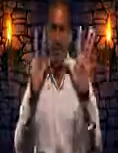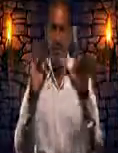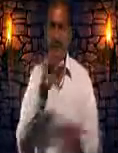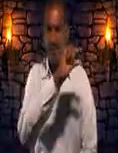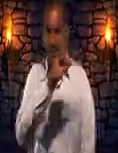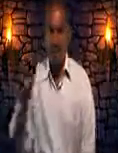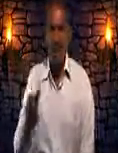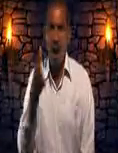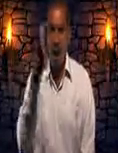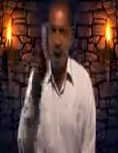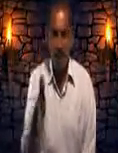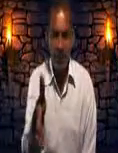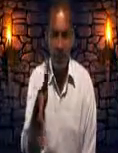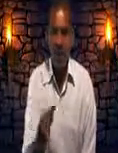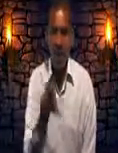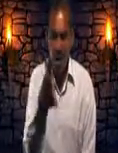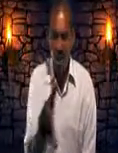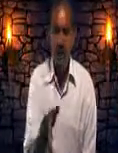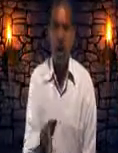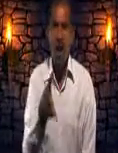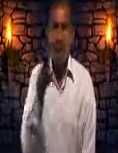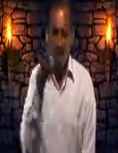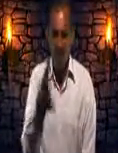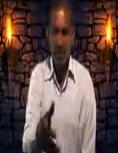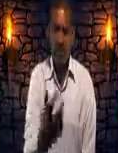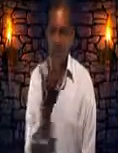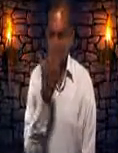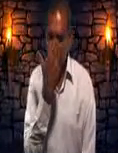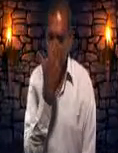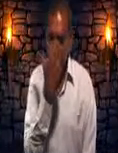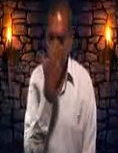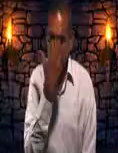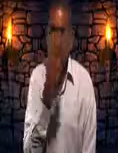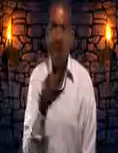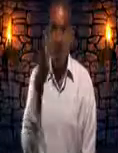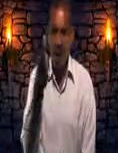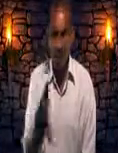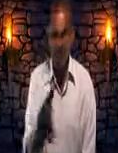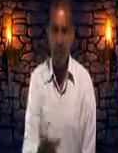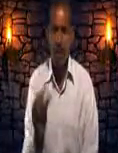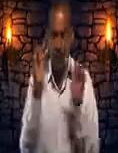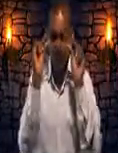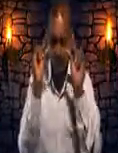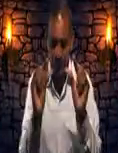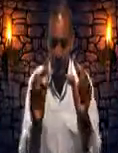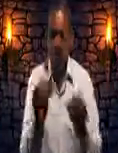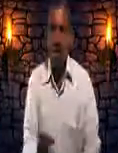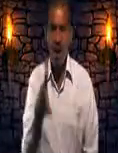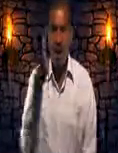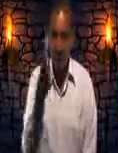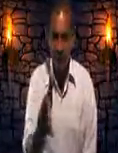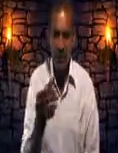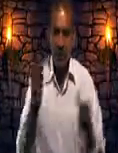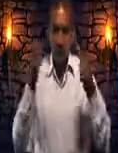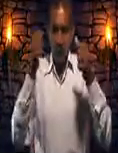வசனம் 8. அப்பொழுது அயலகத்தாரும் அவன் குருடனாய் இருக்கையில் அவனை கண்டிருந்தவர்களும்